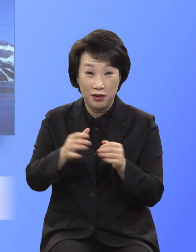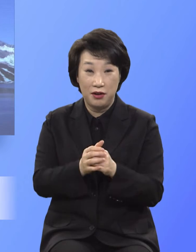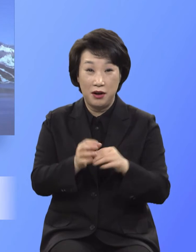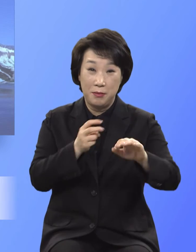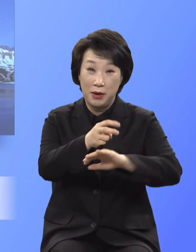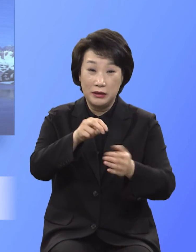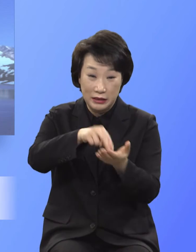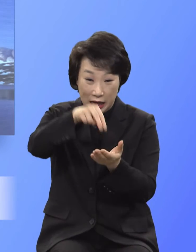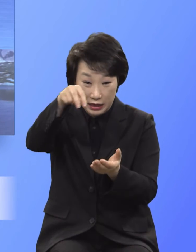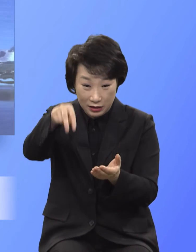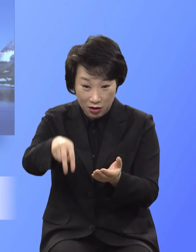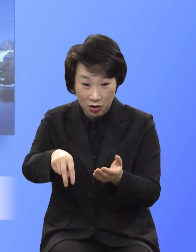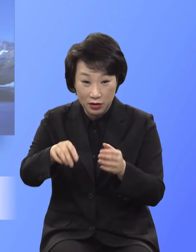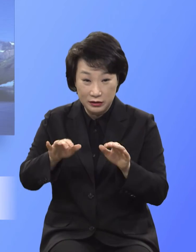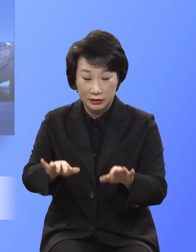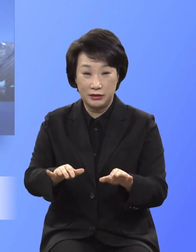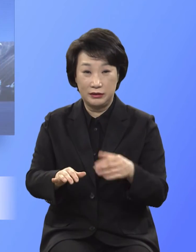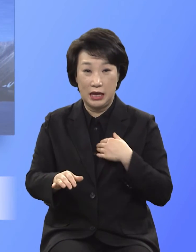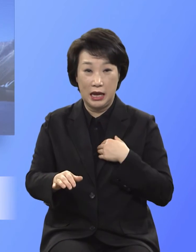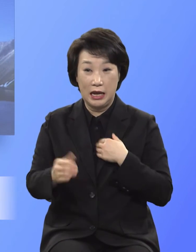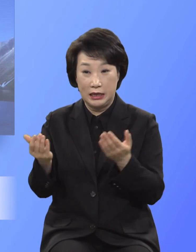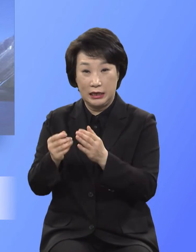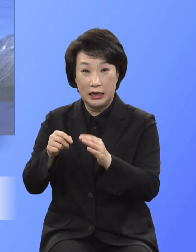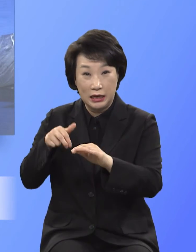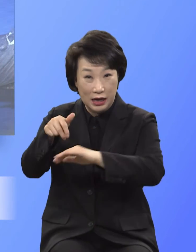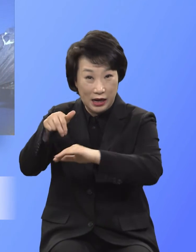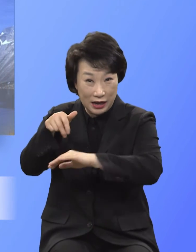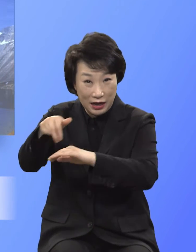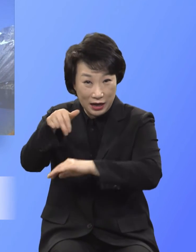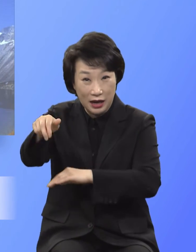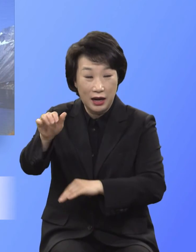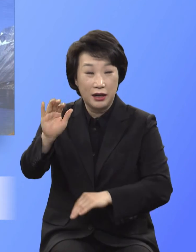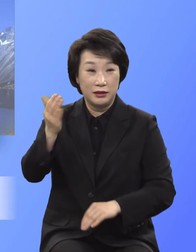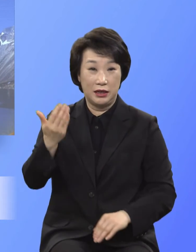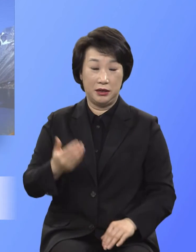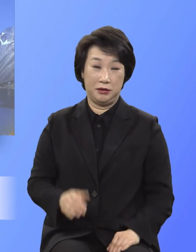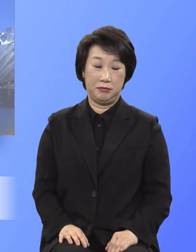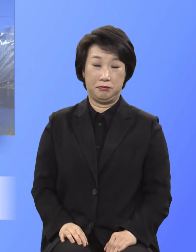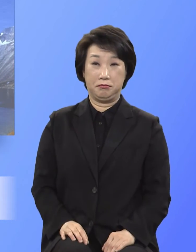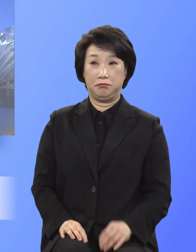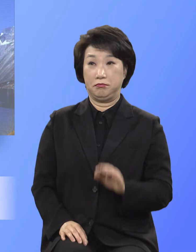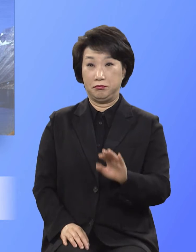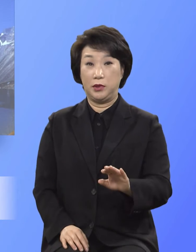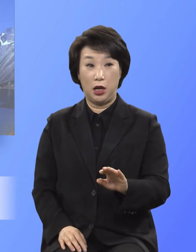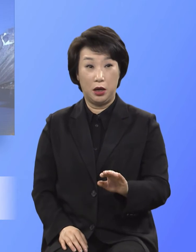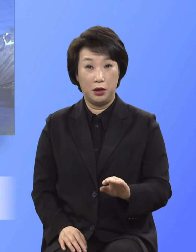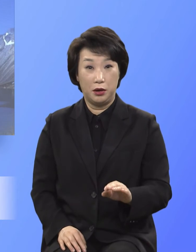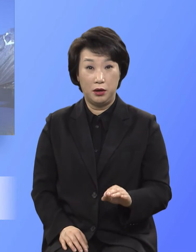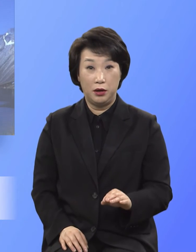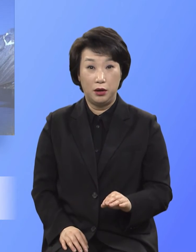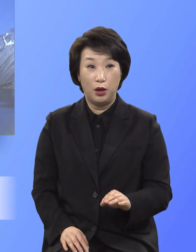버스에서 내려서 이제 우리 직장을 향해 부지런히 이제 가려고 가고 있었습니다.